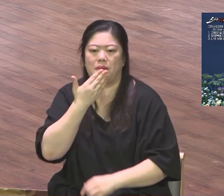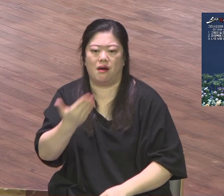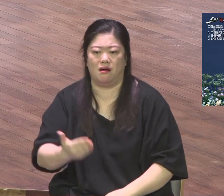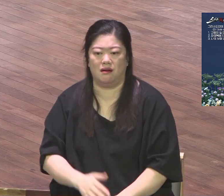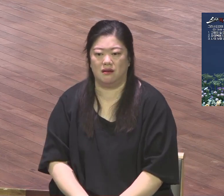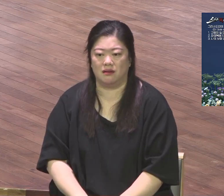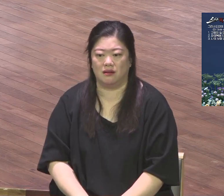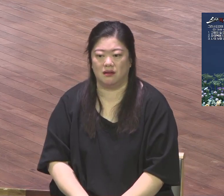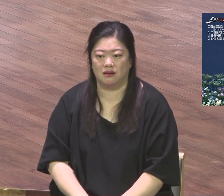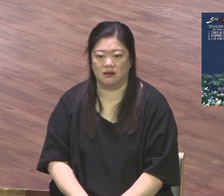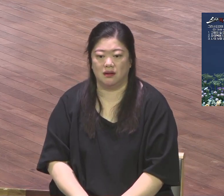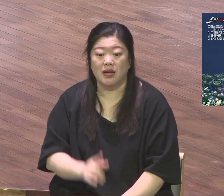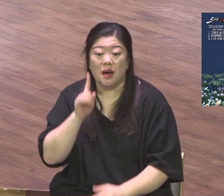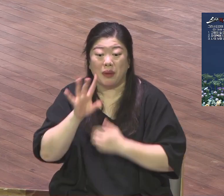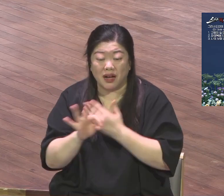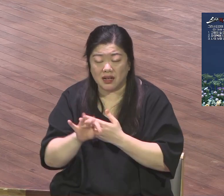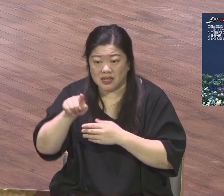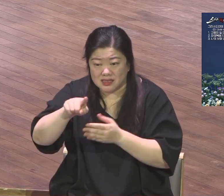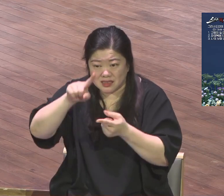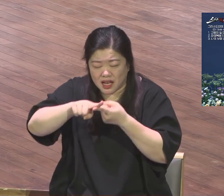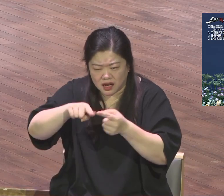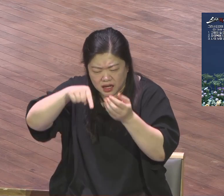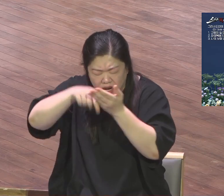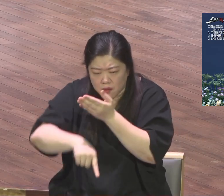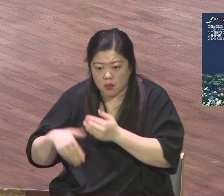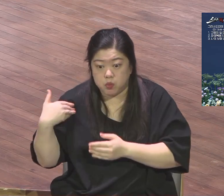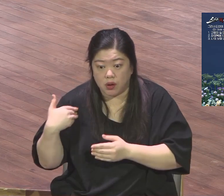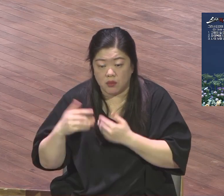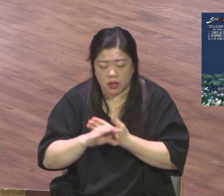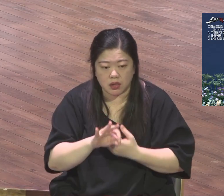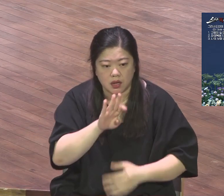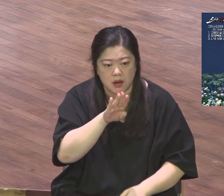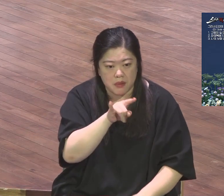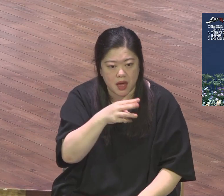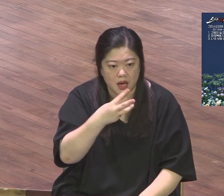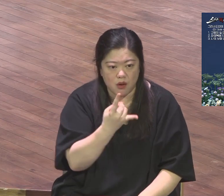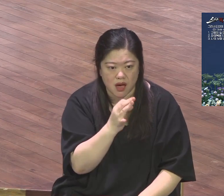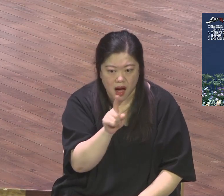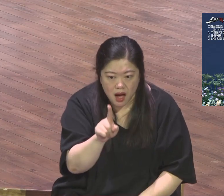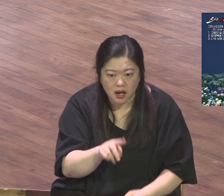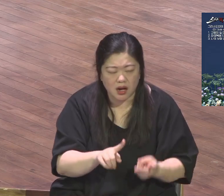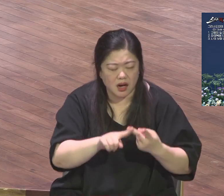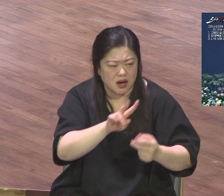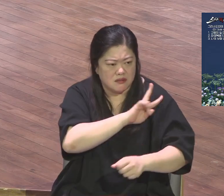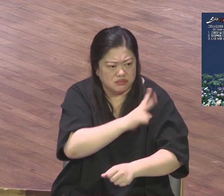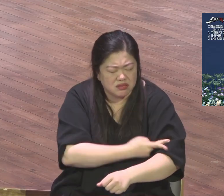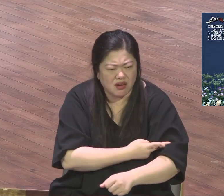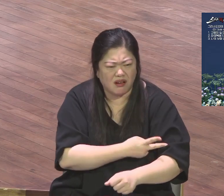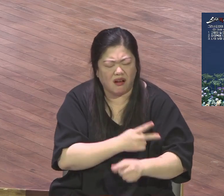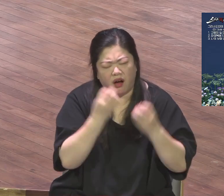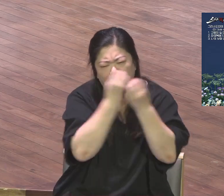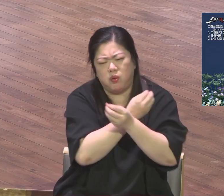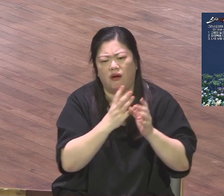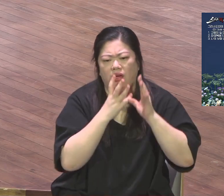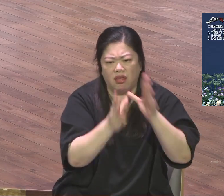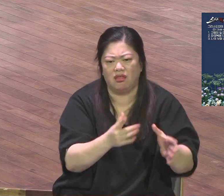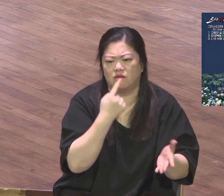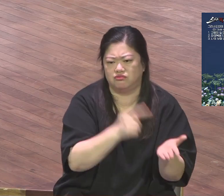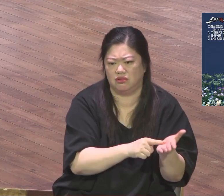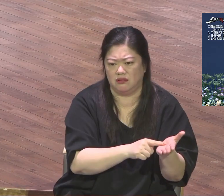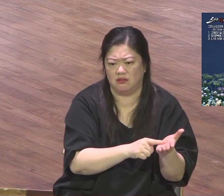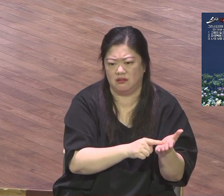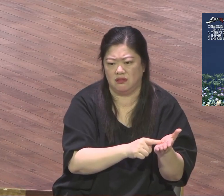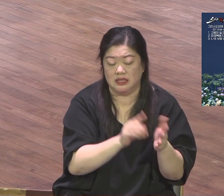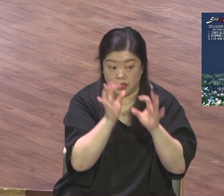같은 전도인, 생명권 동역자 모델이 되었던 불사 아굴라 부부, 이들은 빛의 경제, 복음 경제